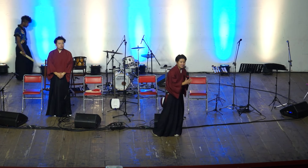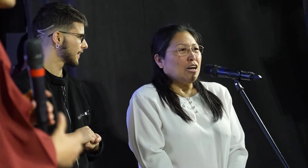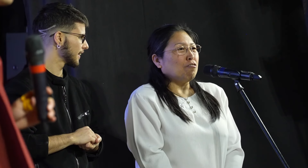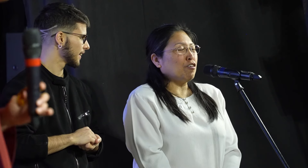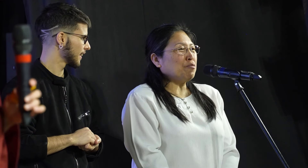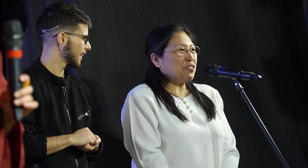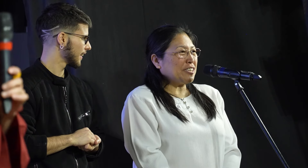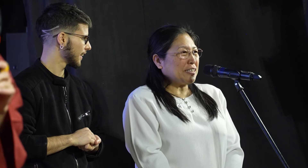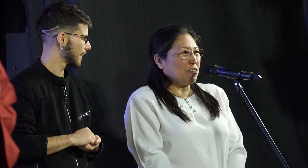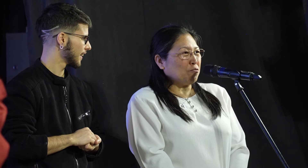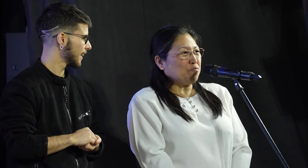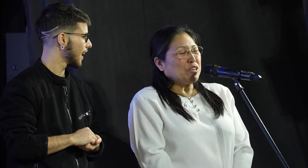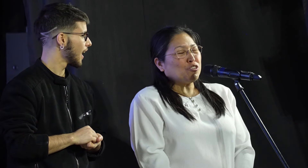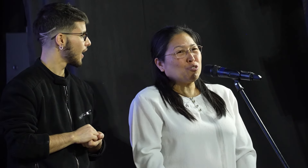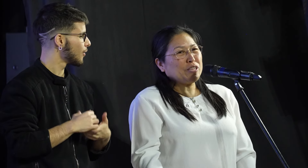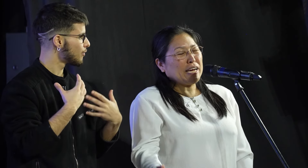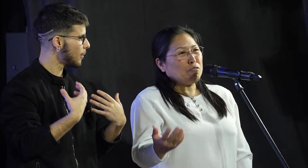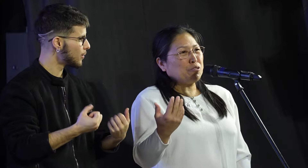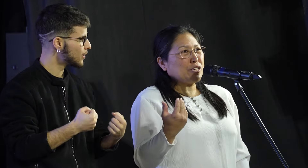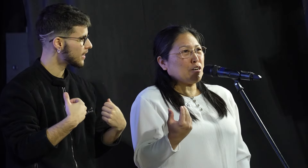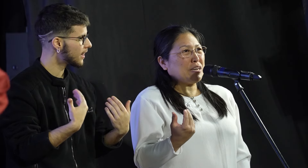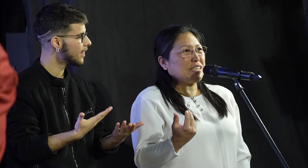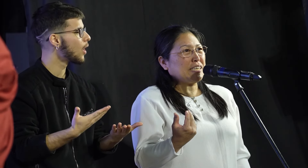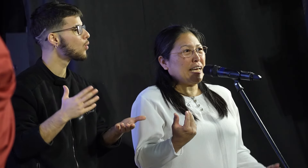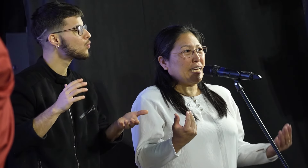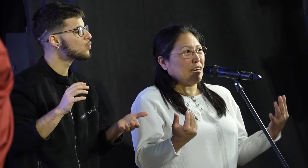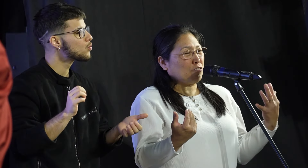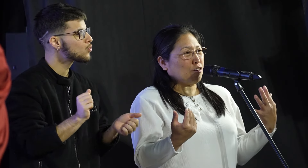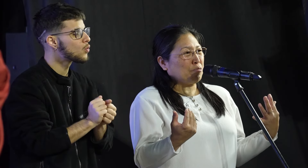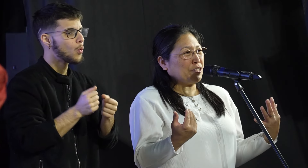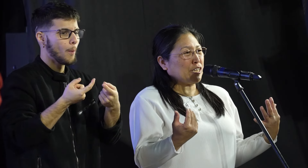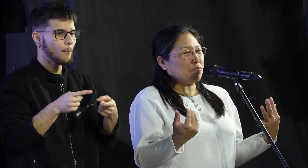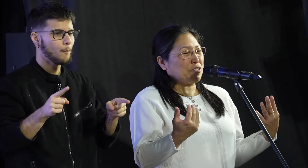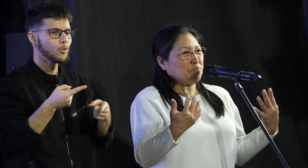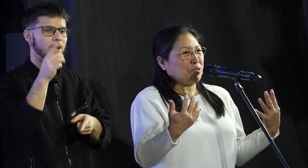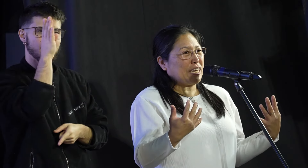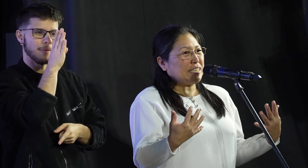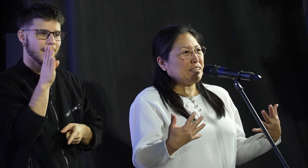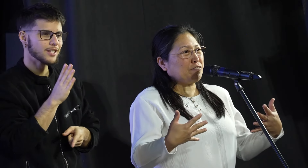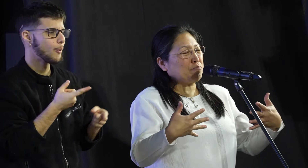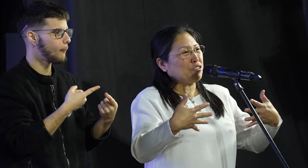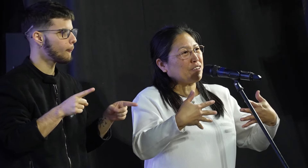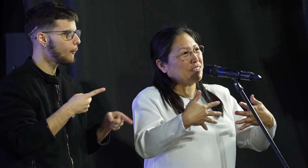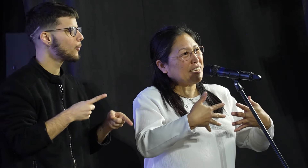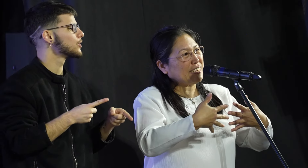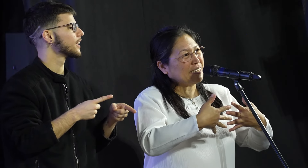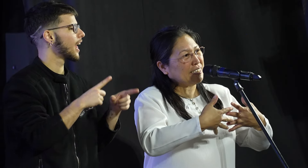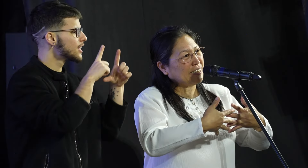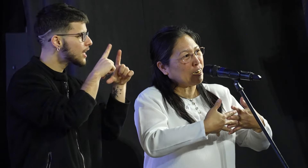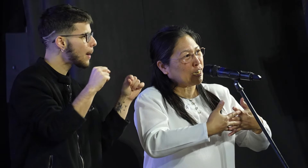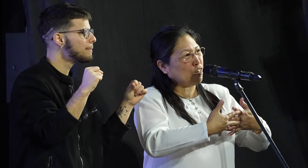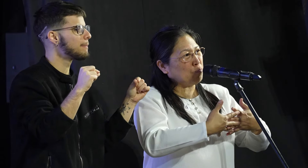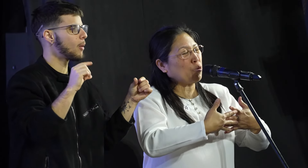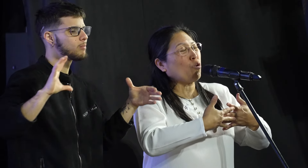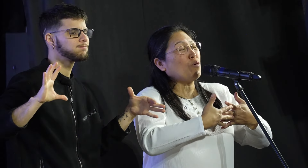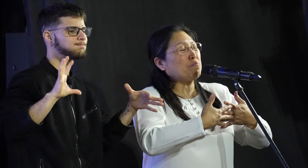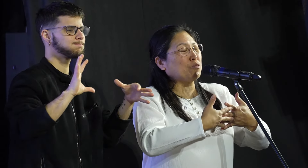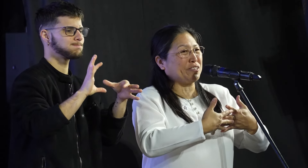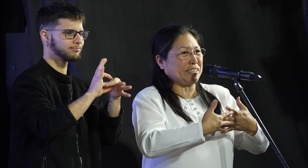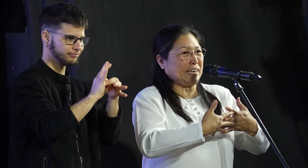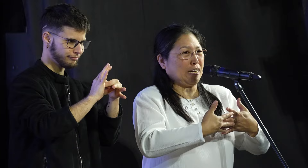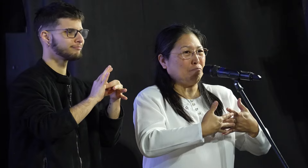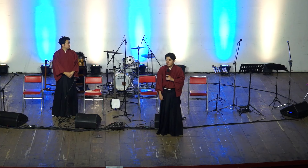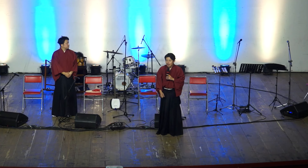ブラジルの音楽と日本の音楽が合わさって音楽で友好を作っていきます。 Vamos então juntar a música brasileira com a música japonesa e vamos fazer esse intercâmbio com